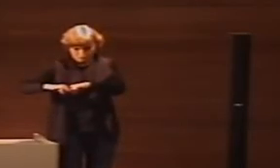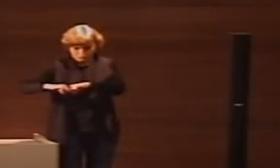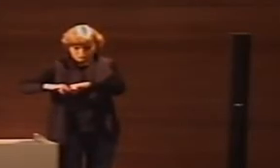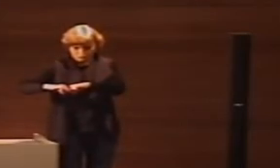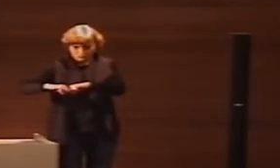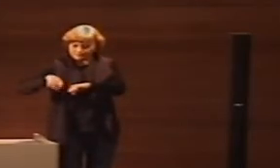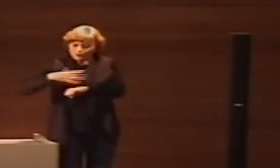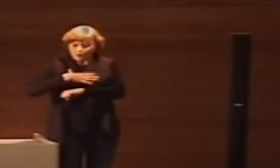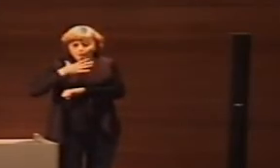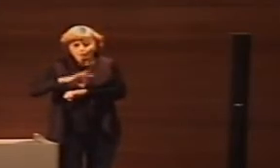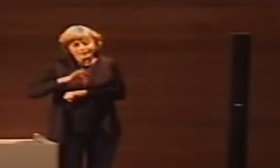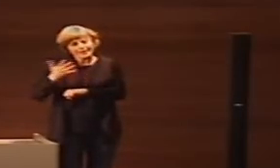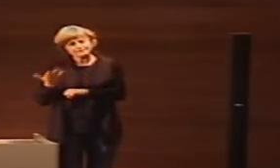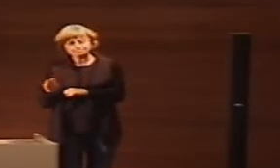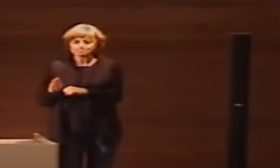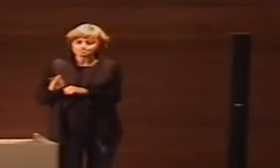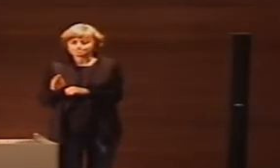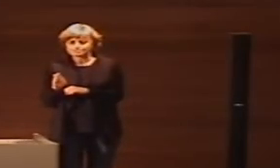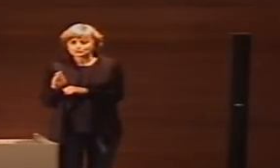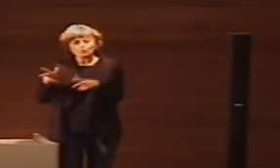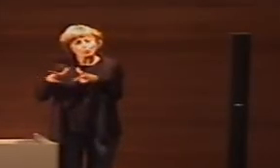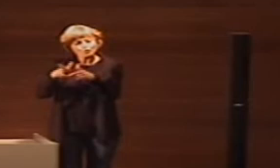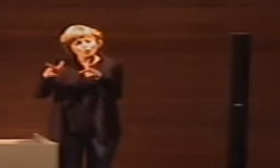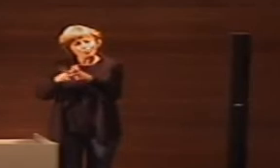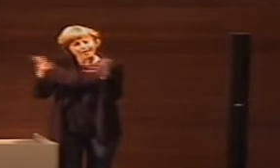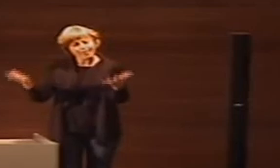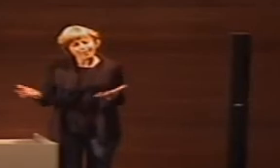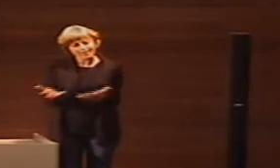pueden crear incentivos a sus integrantes.